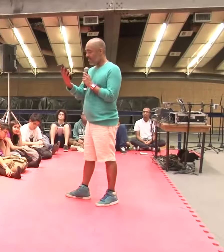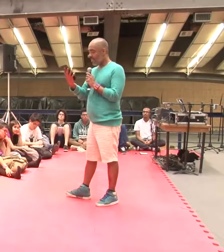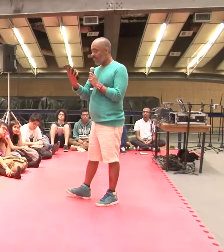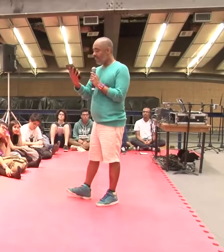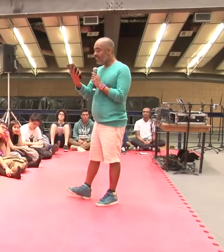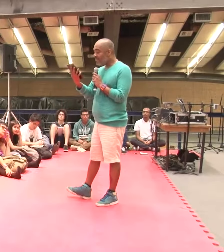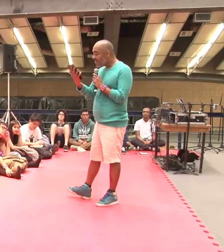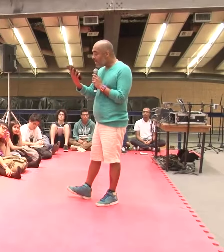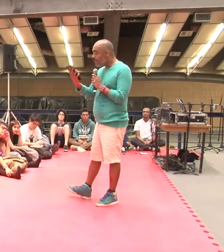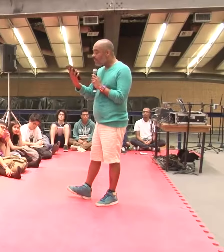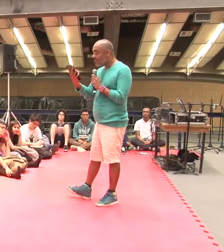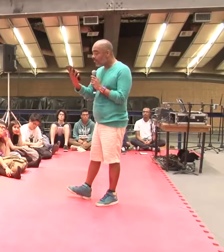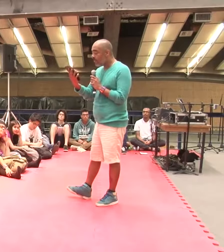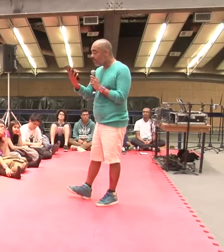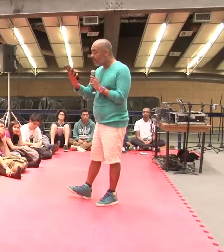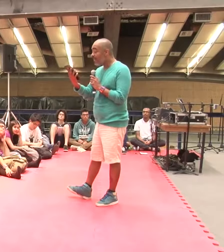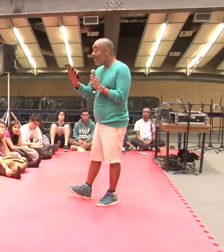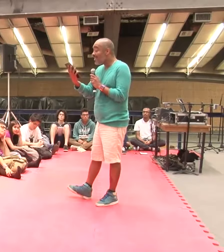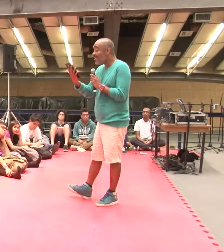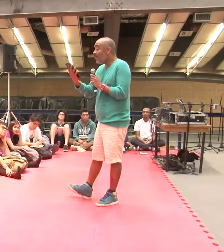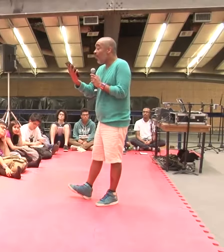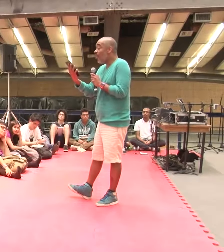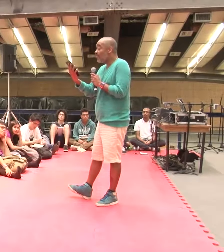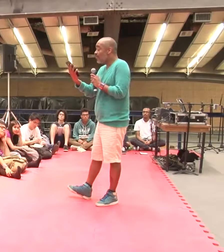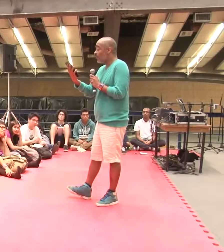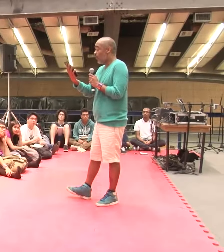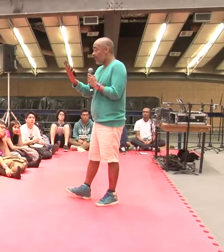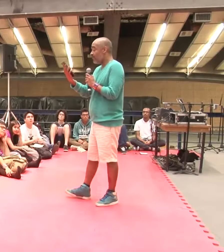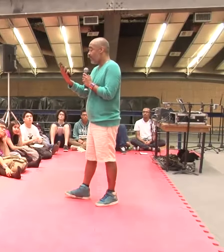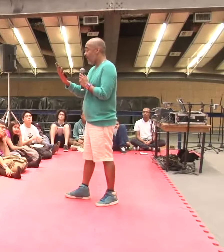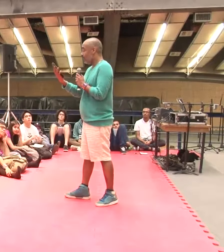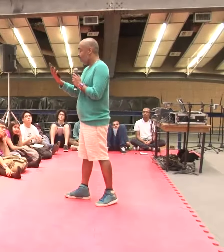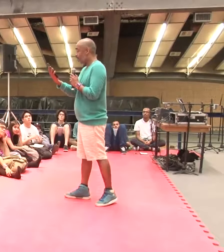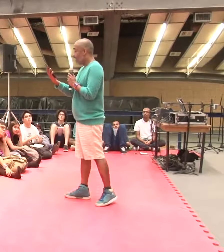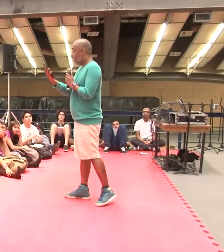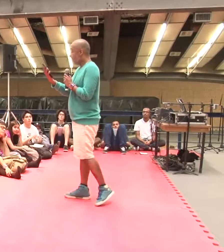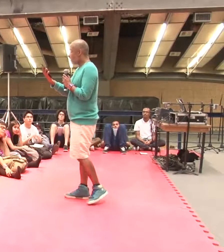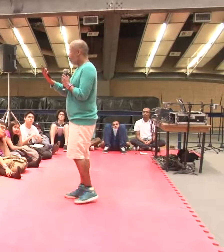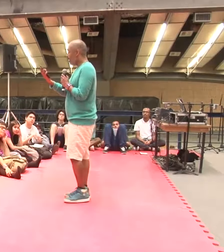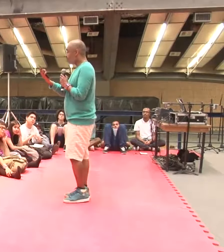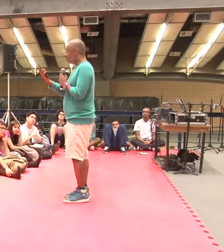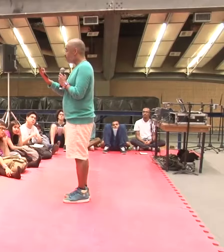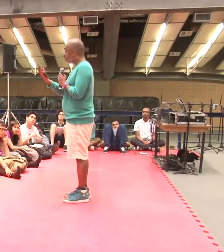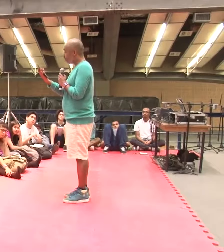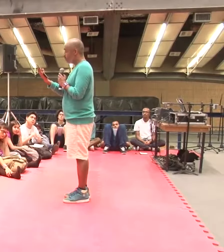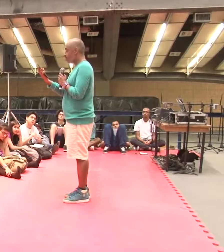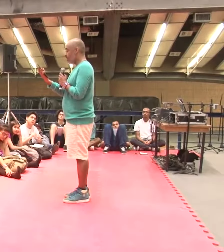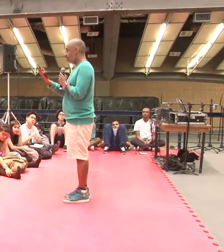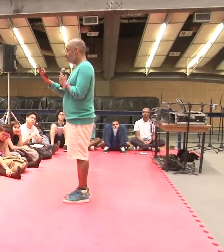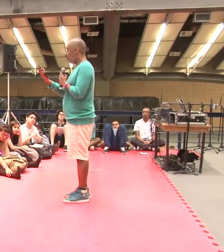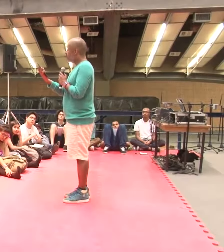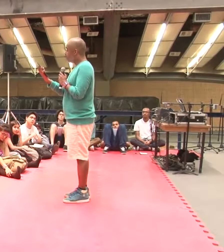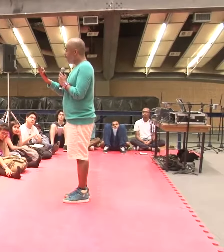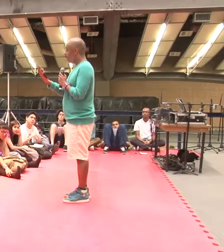pálpebras, vencida pelo seu delicioso entorpecimento, e estendeu-se de todo no